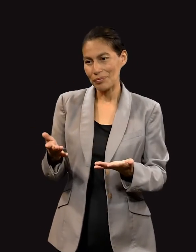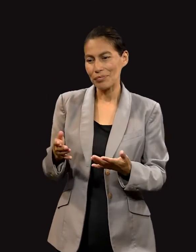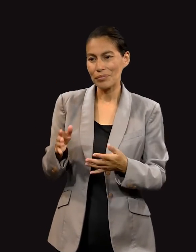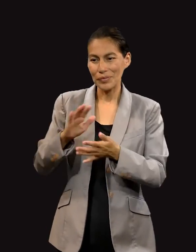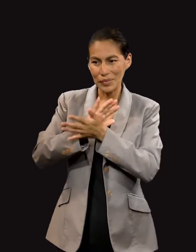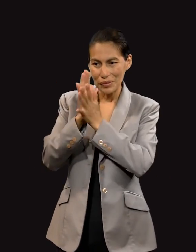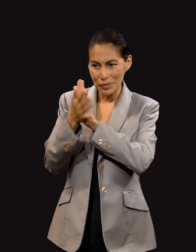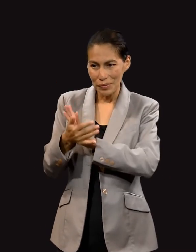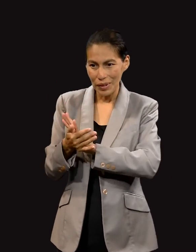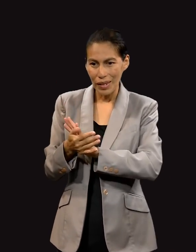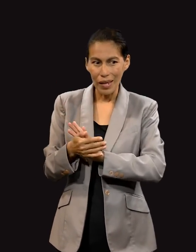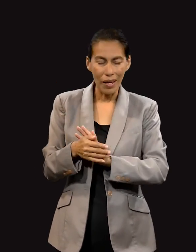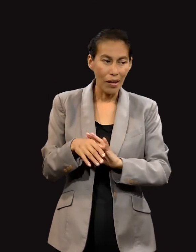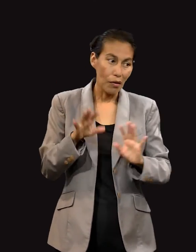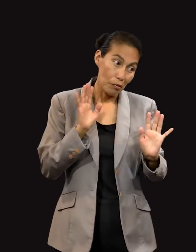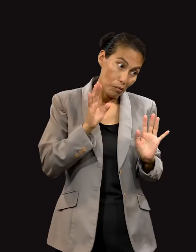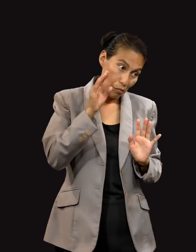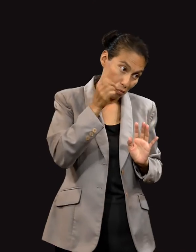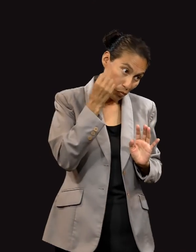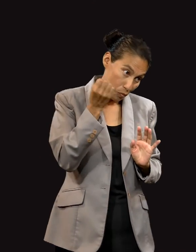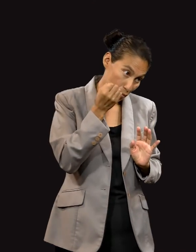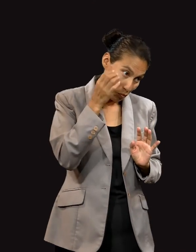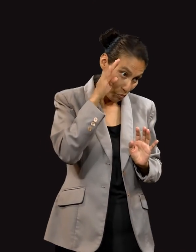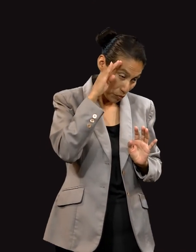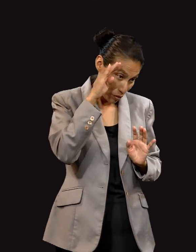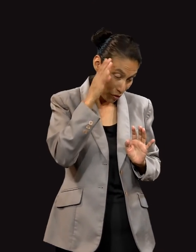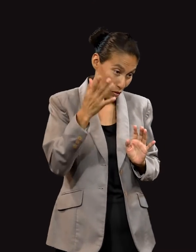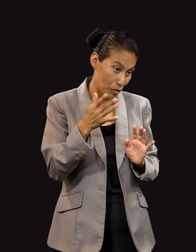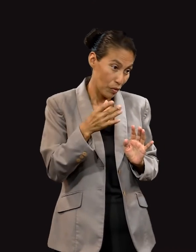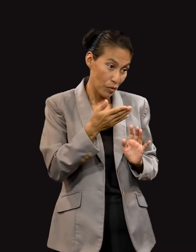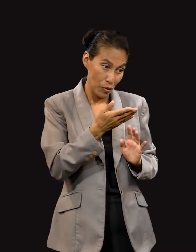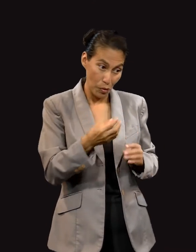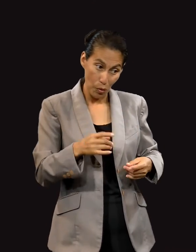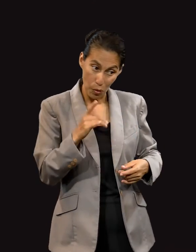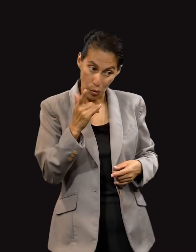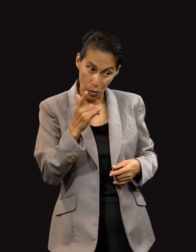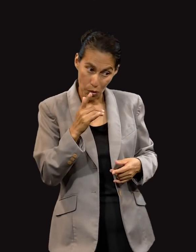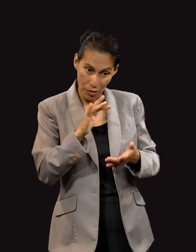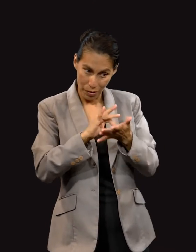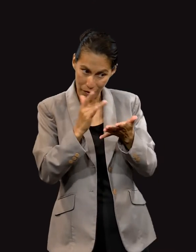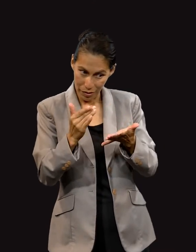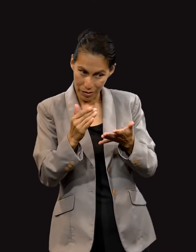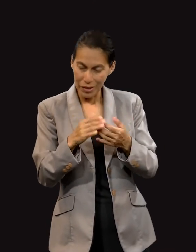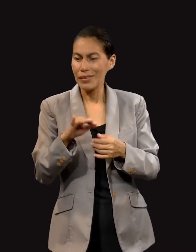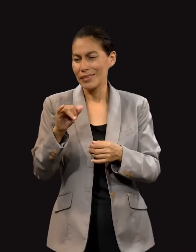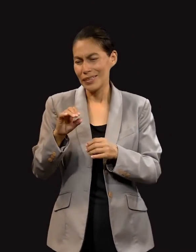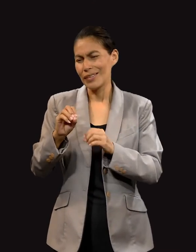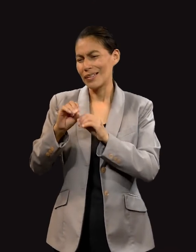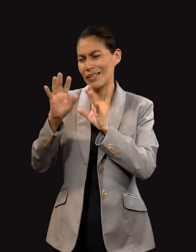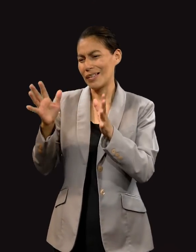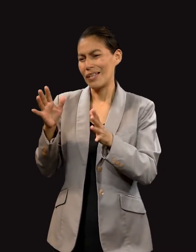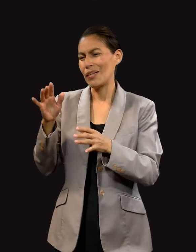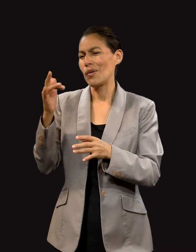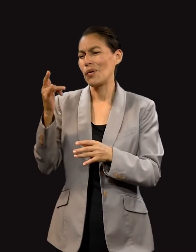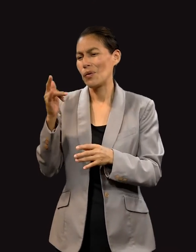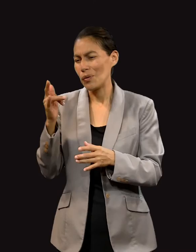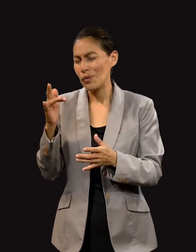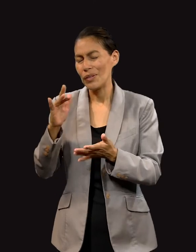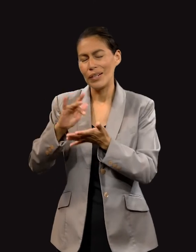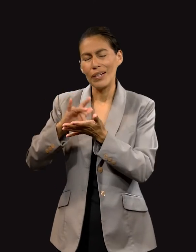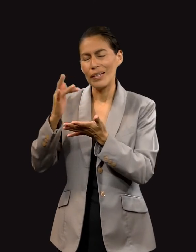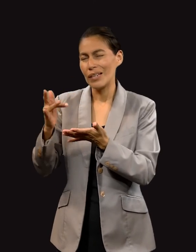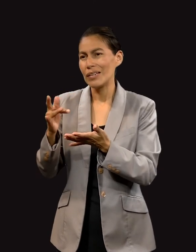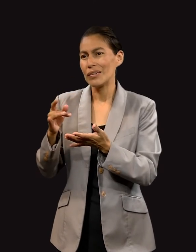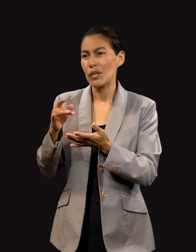Supongo que también agradece a Dios por... Claro, por mi hijo Julio. Yo le agradezco por la vida de cada uno de mis